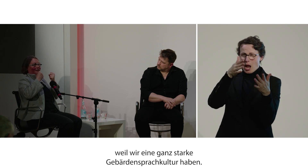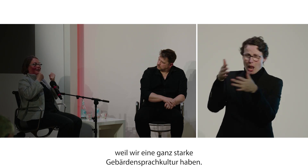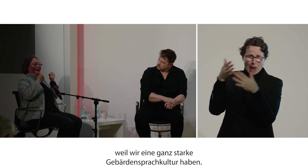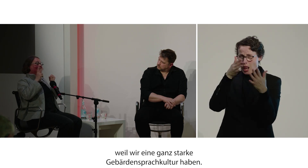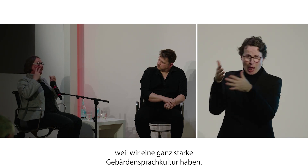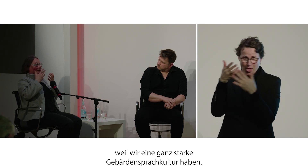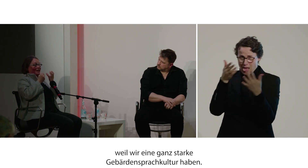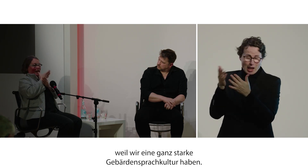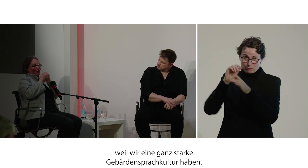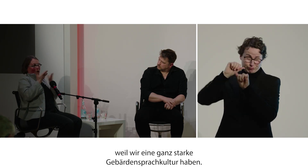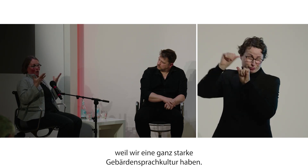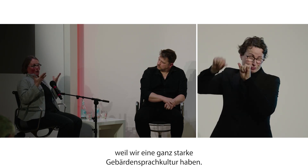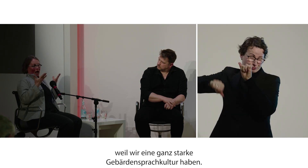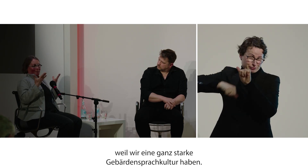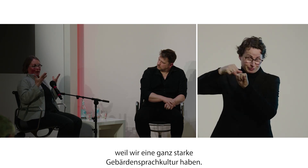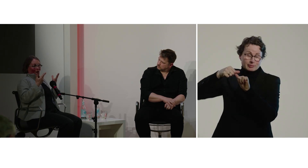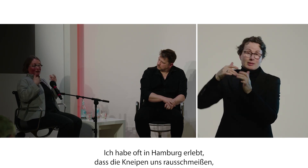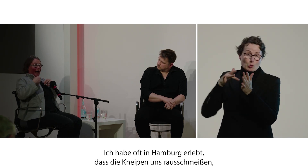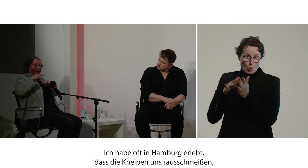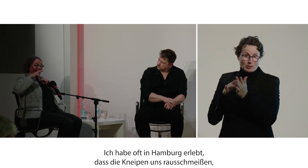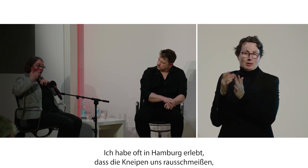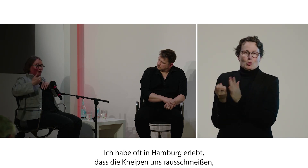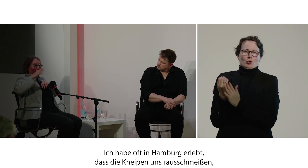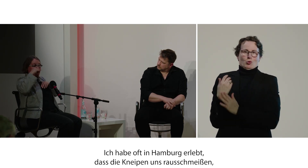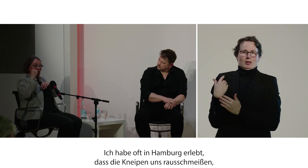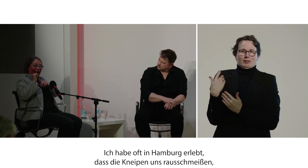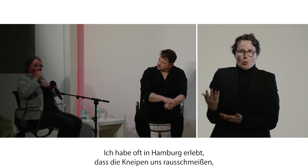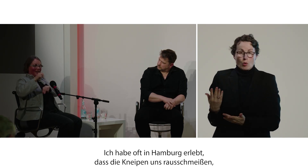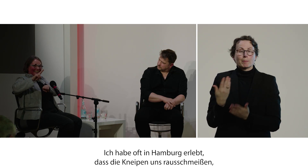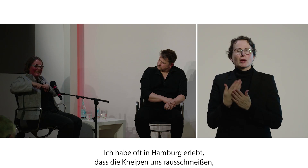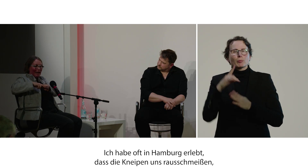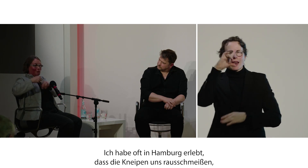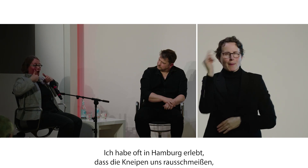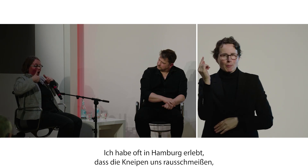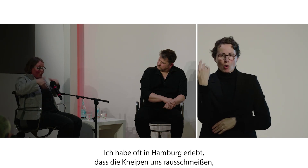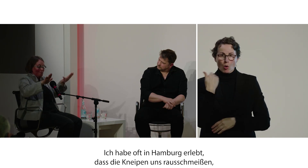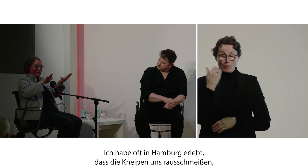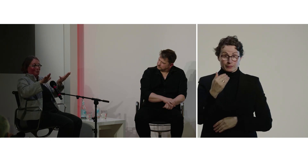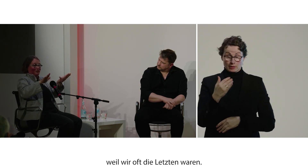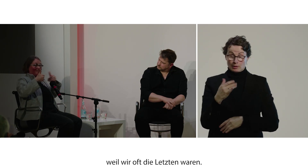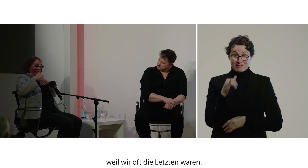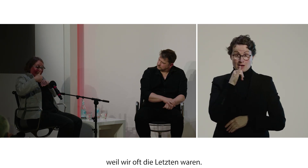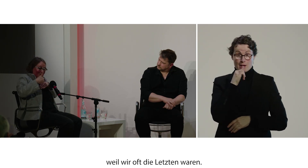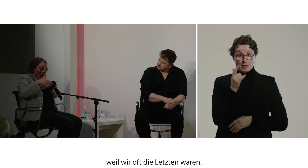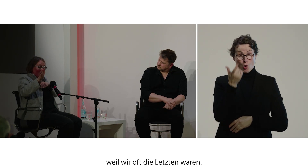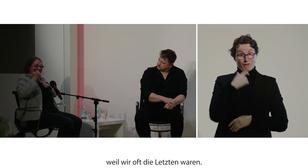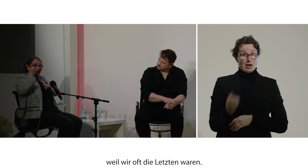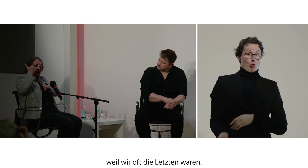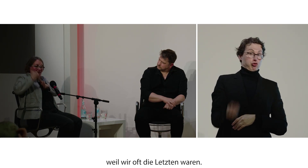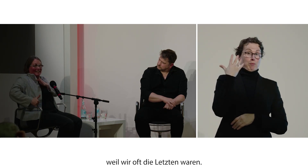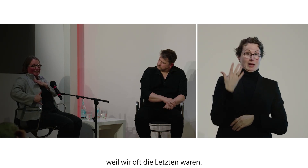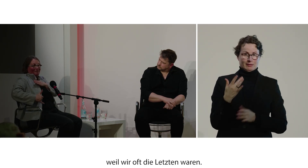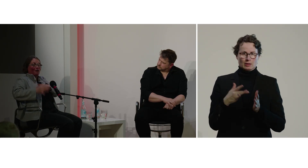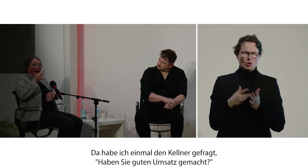ganz starke Desk-Gebärdensprachkultur haben. Und ich habe oft schon in Hamburg erlebt, dass die Kneipen uns sogar rausschmeißen mussten, damit sie endlich mal raus,